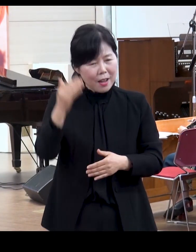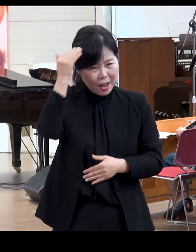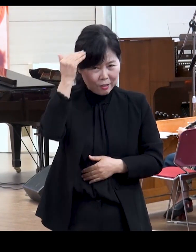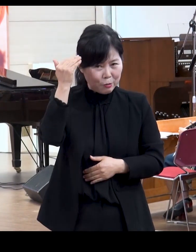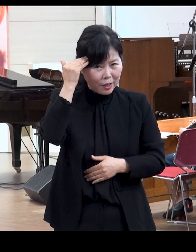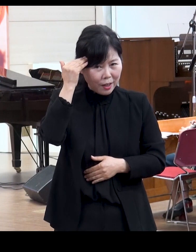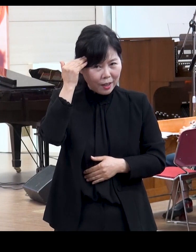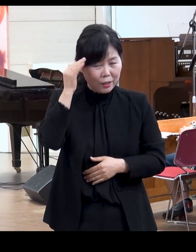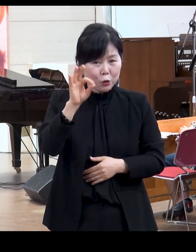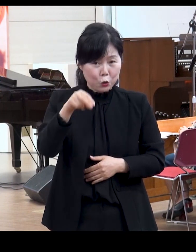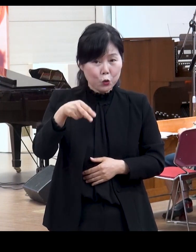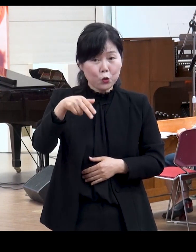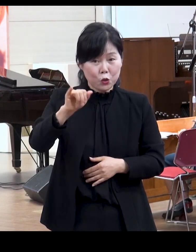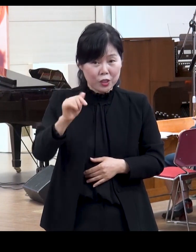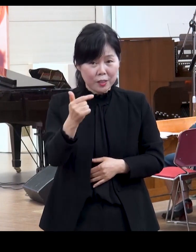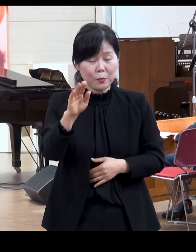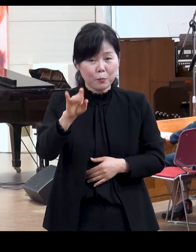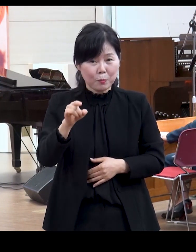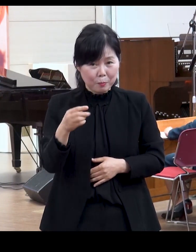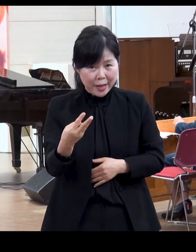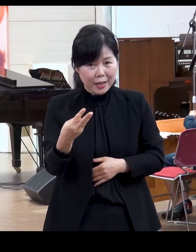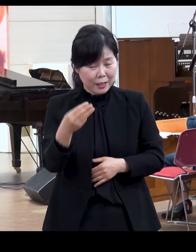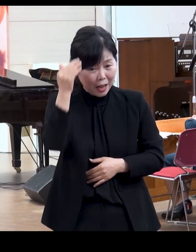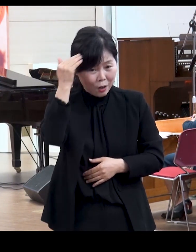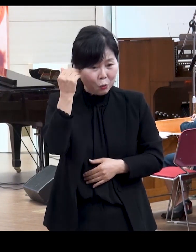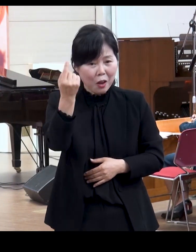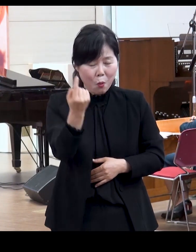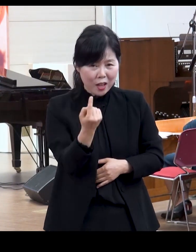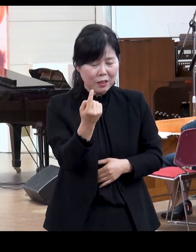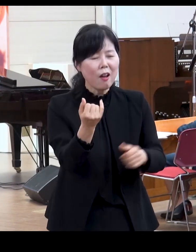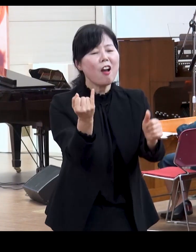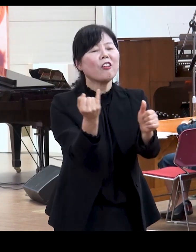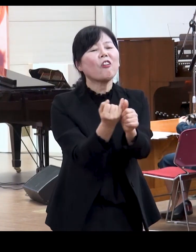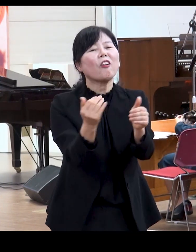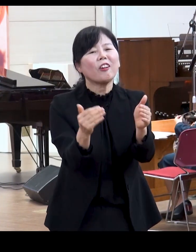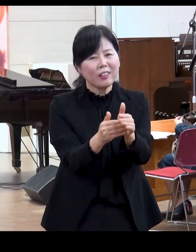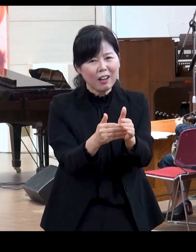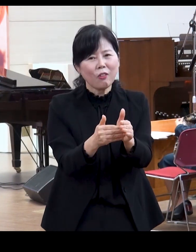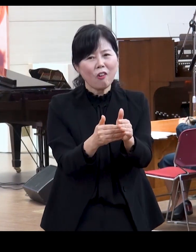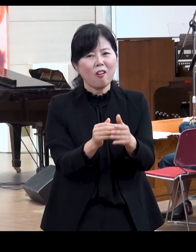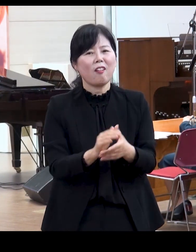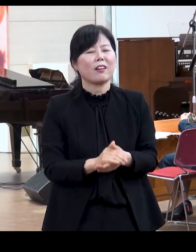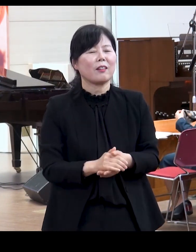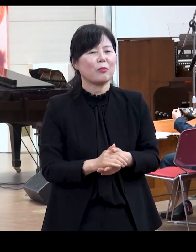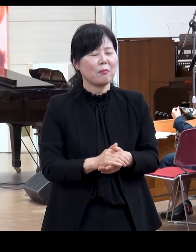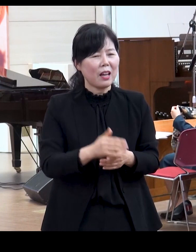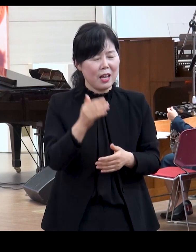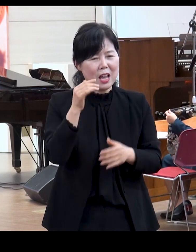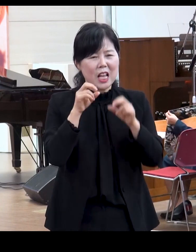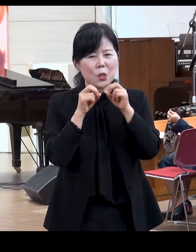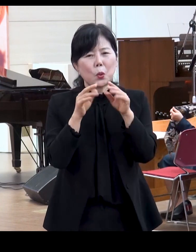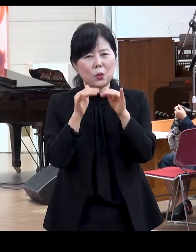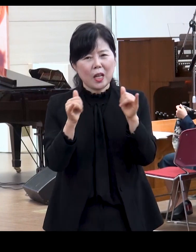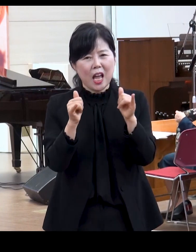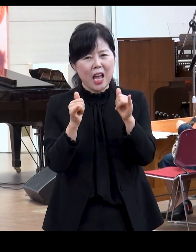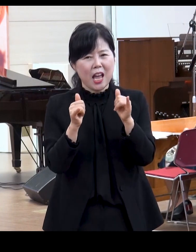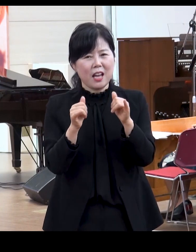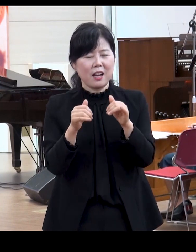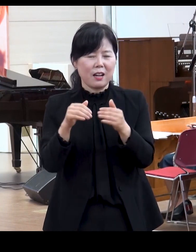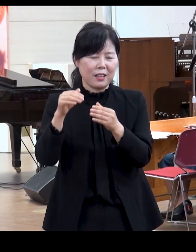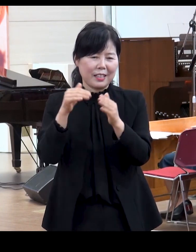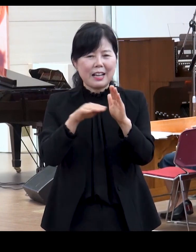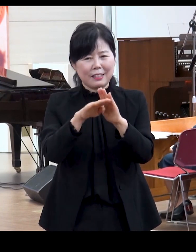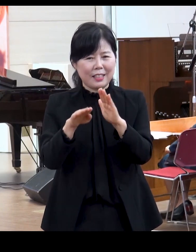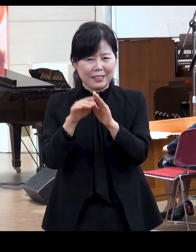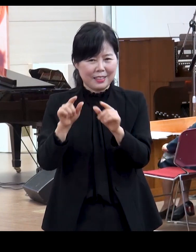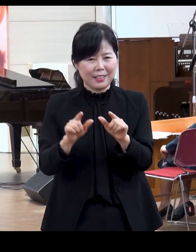다른 젊은 선교사를 받아들여서 결혼시켜가지고 만들어진 패밀리가 이 패밀리예요. 이 스티브 린튼